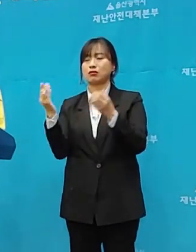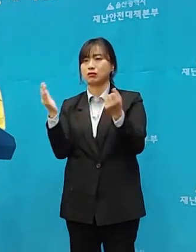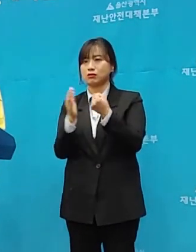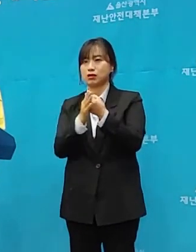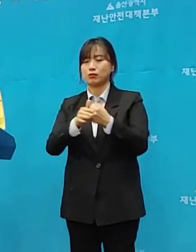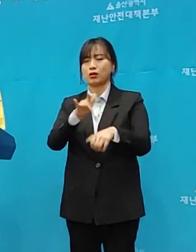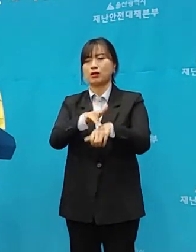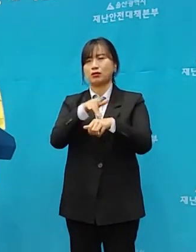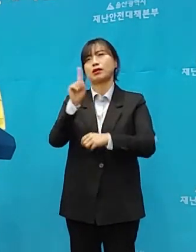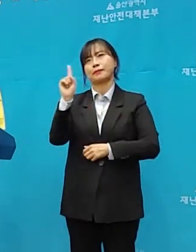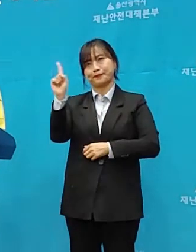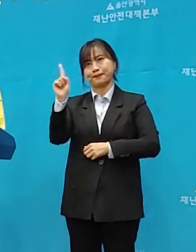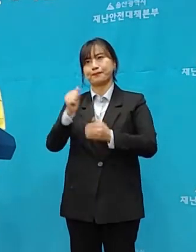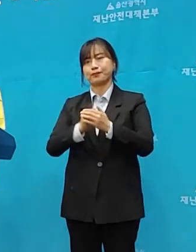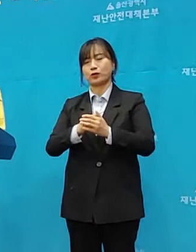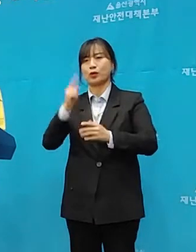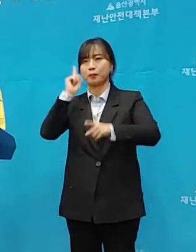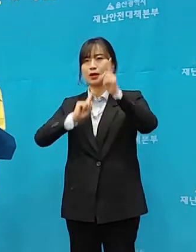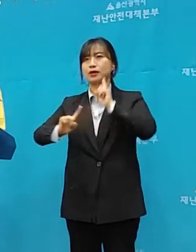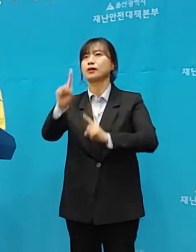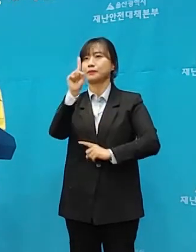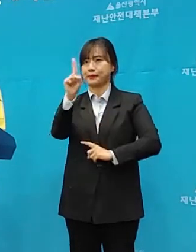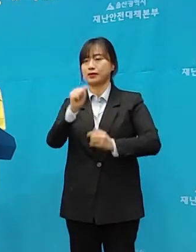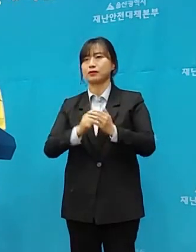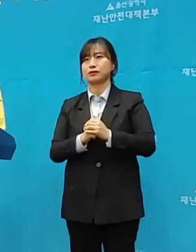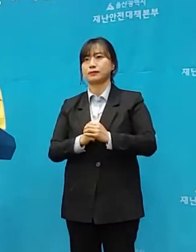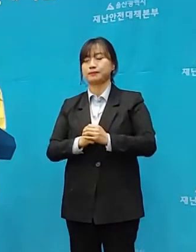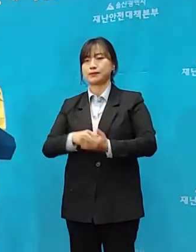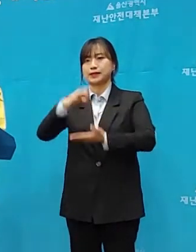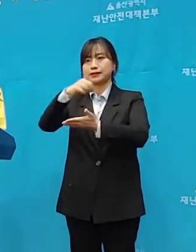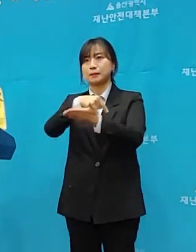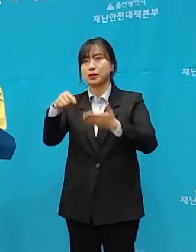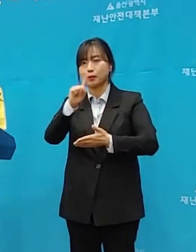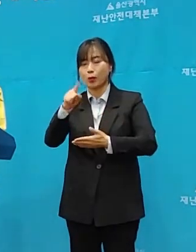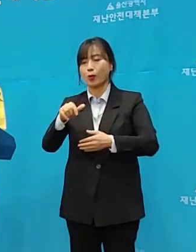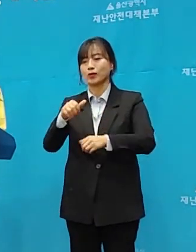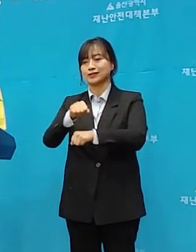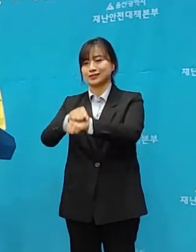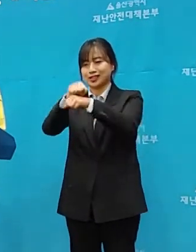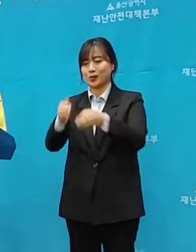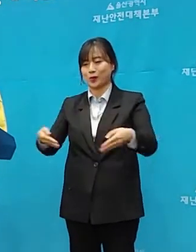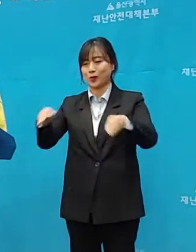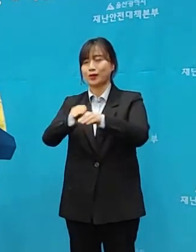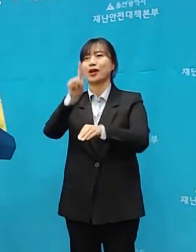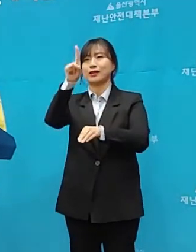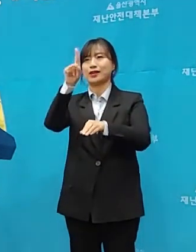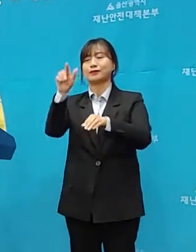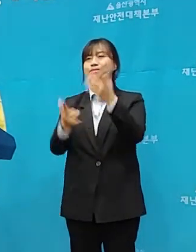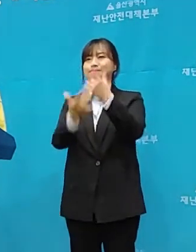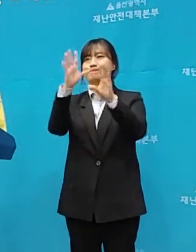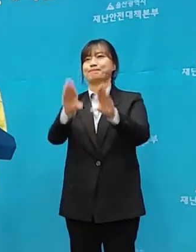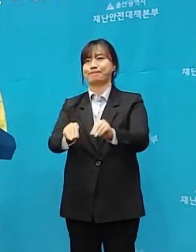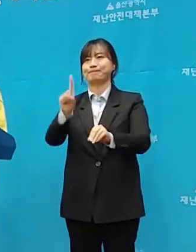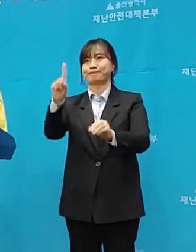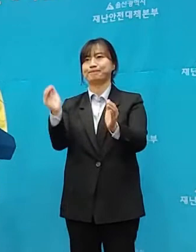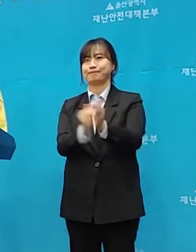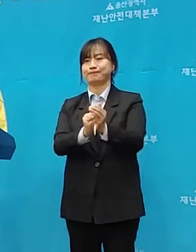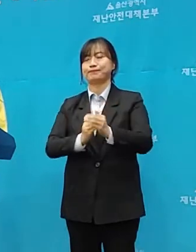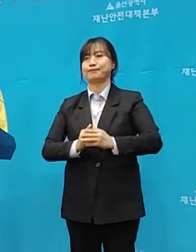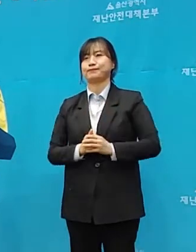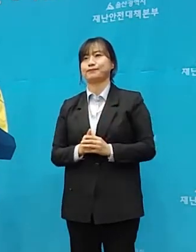인한 실종 1명, 부상 1명, 재산 피해는 창고 1동 소실로 파악되었습니다.